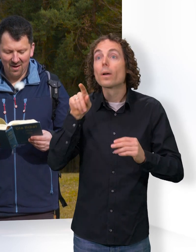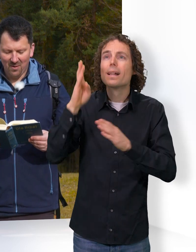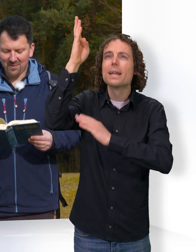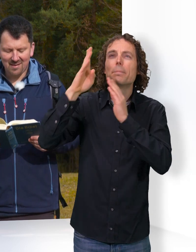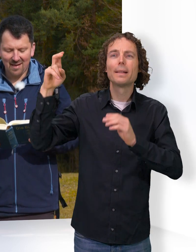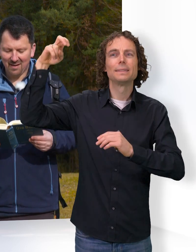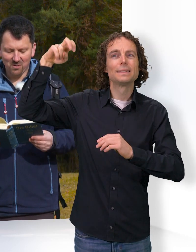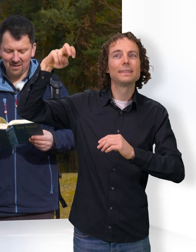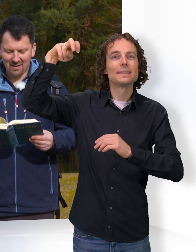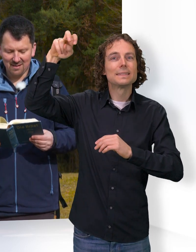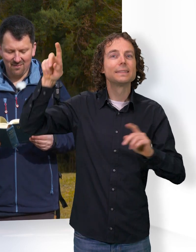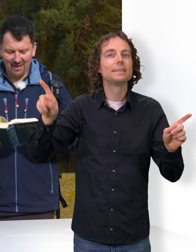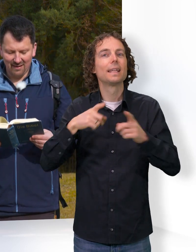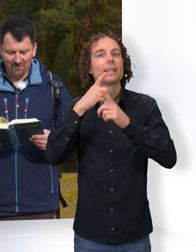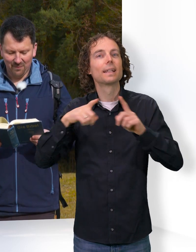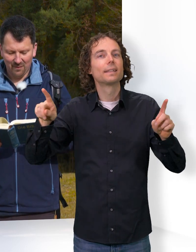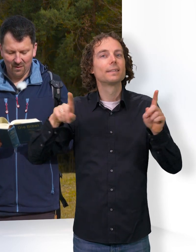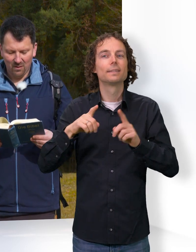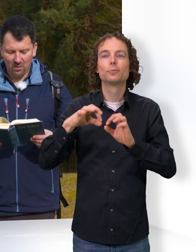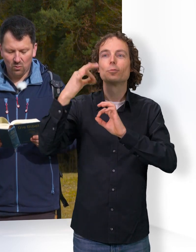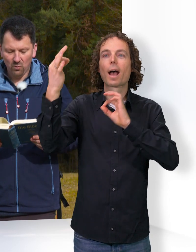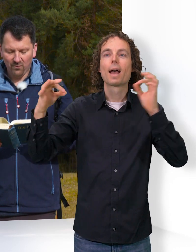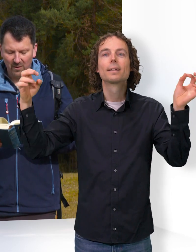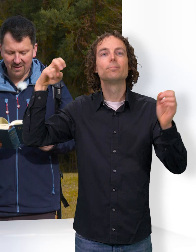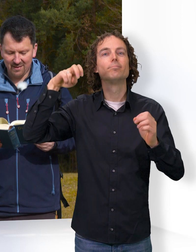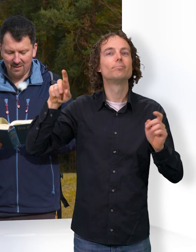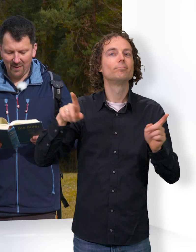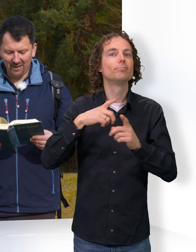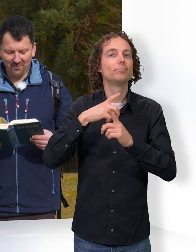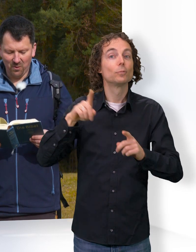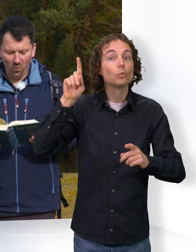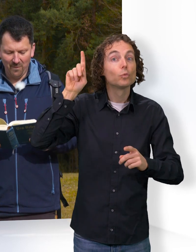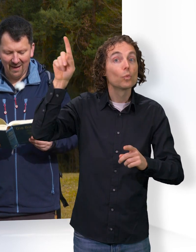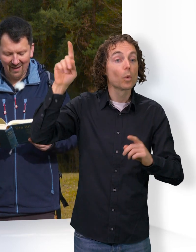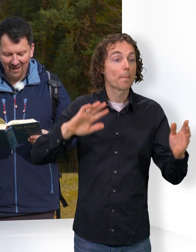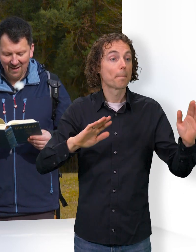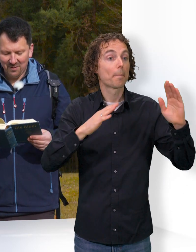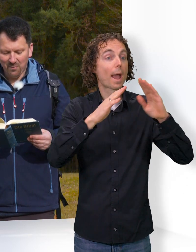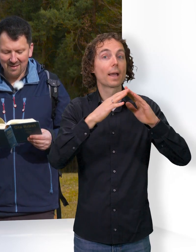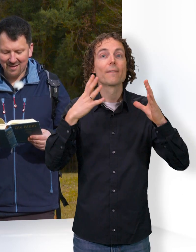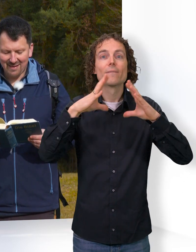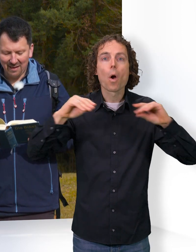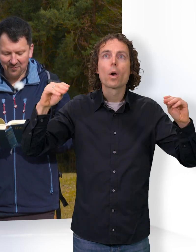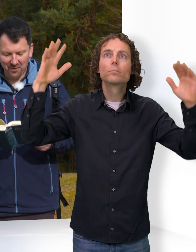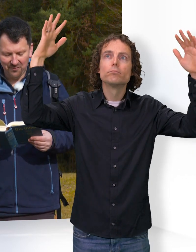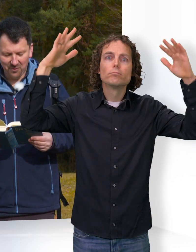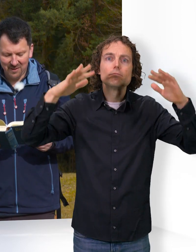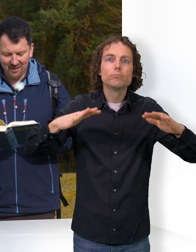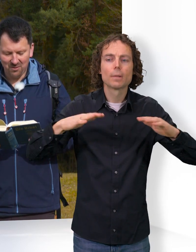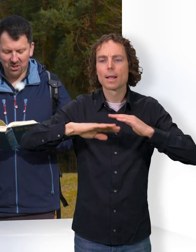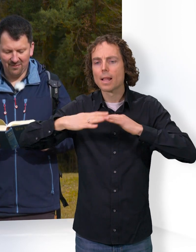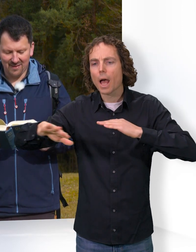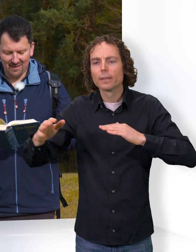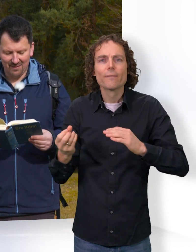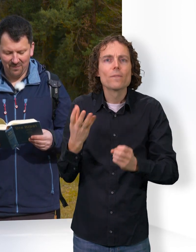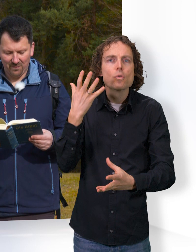Himmels und singen unter den Zweigen. Du feuchtest die Berge von oben her, du machst das Land voll Früchte,